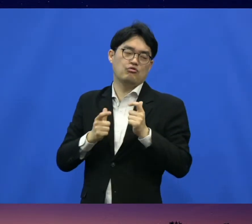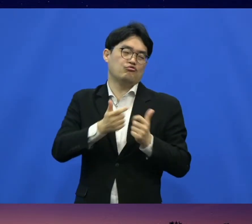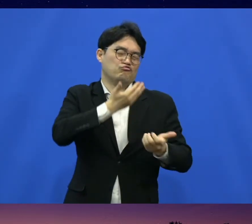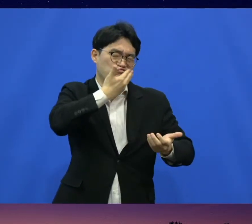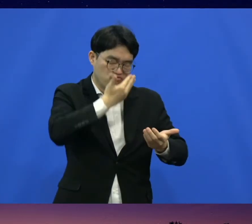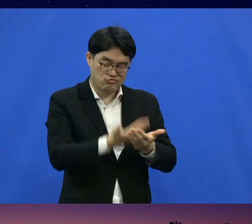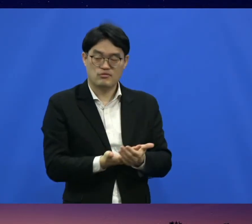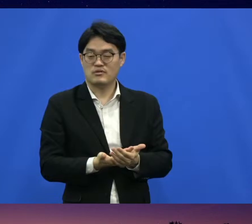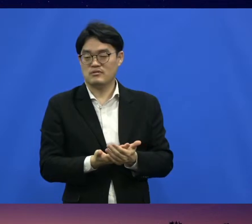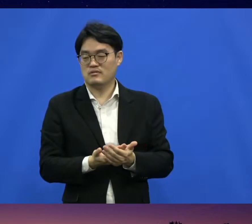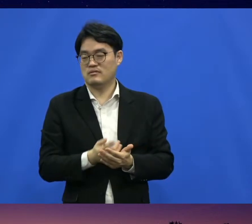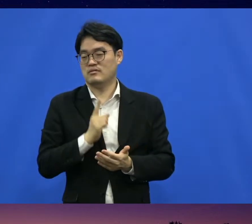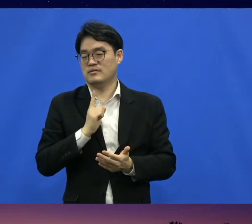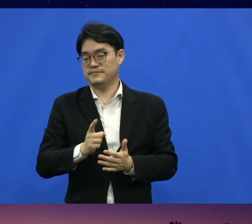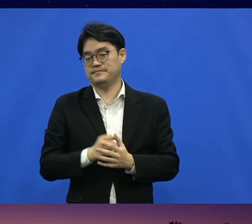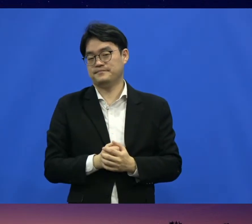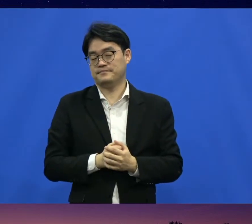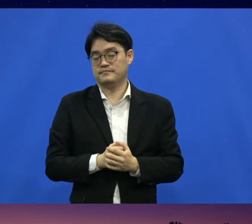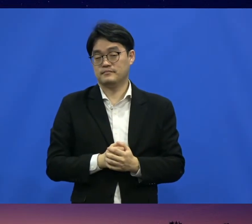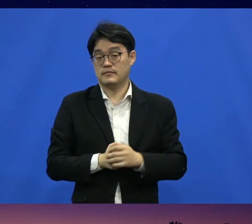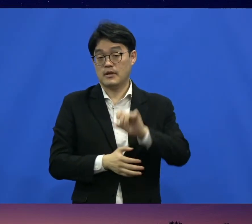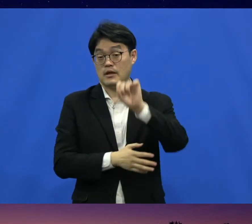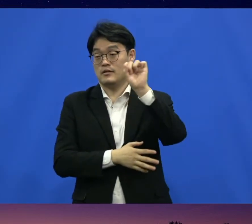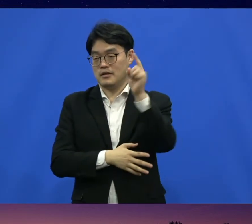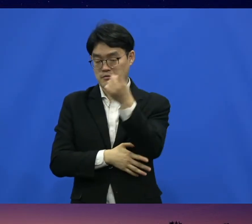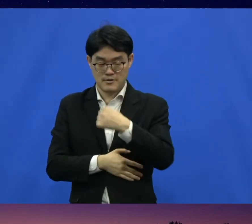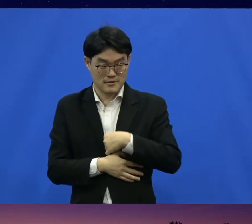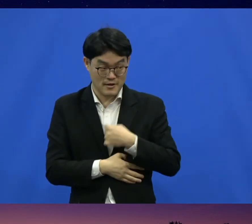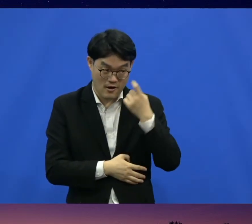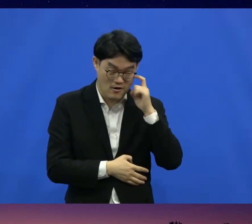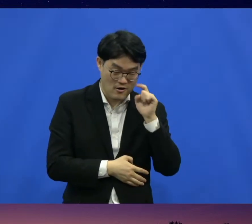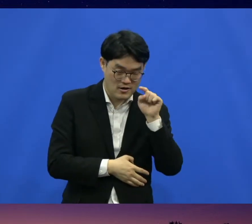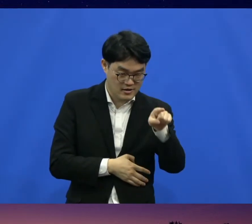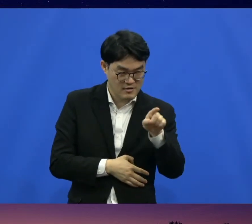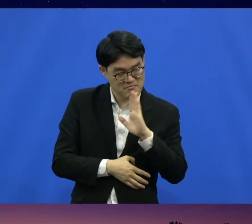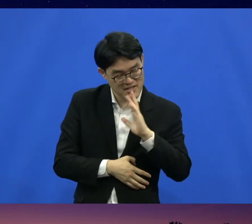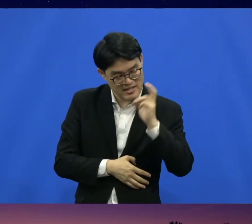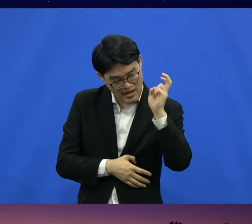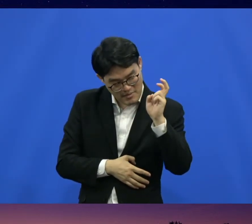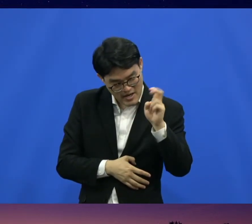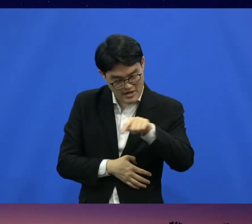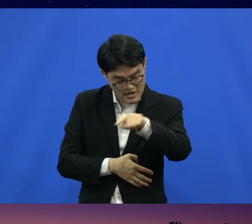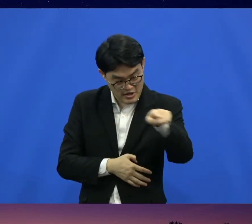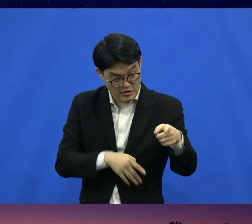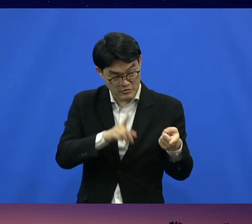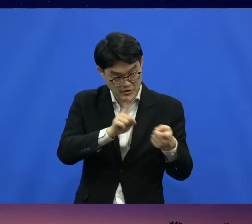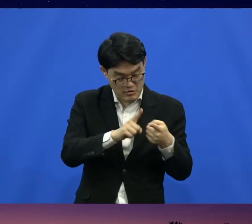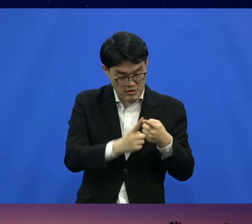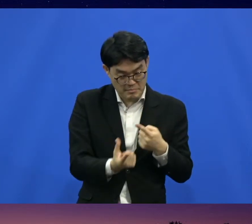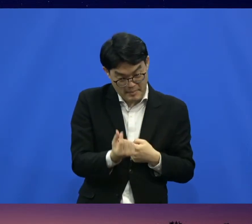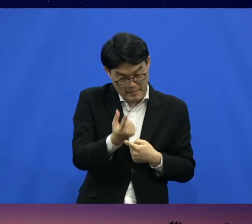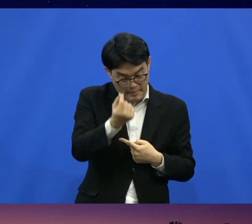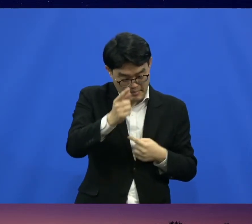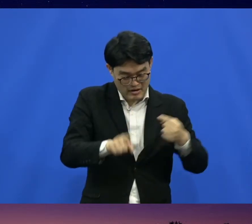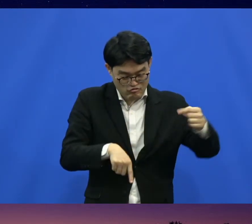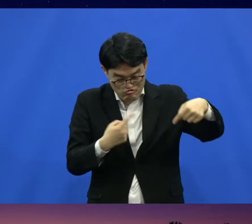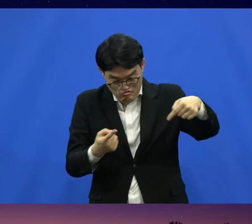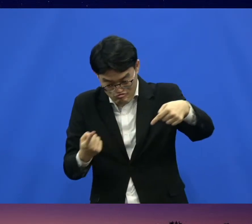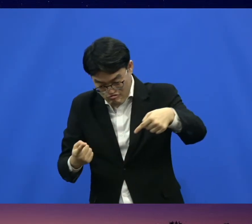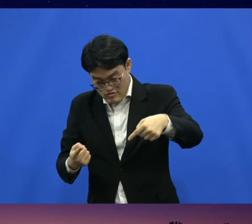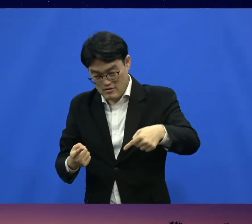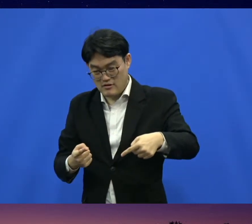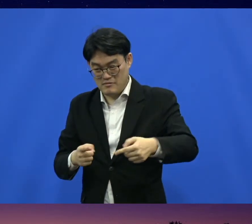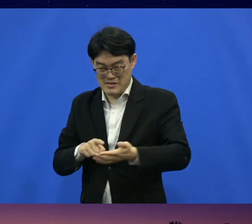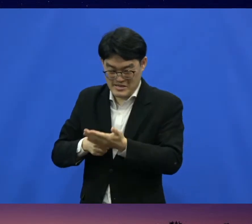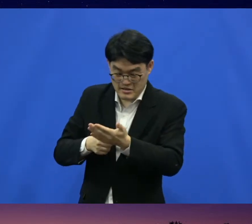다윗은 자기 생각에 치우쳐서 그 일을 너무 이렇게 몰아붙이다가 이 어마어마한 재앙이